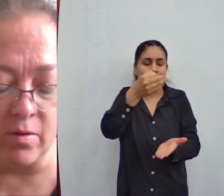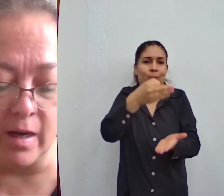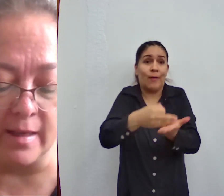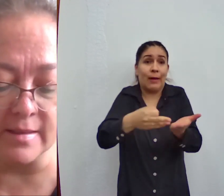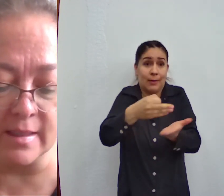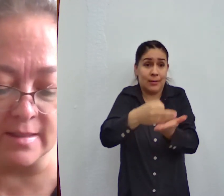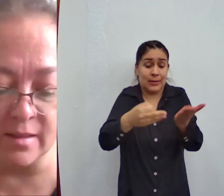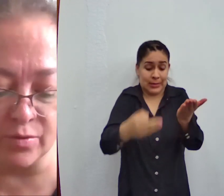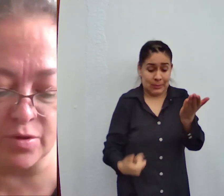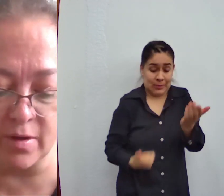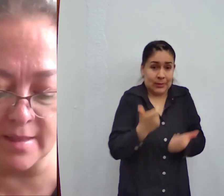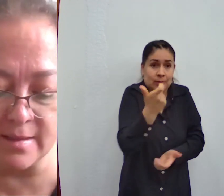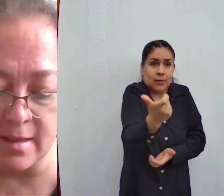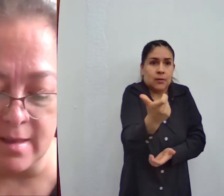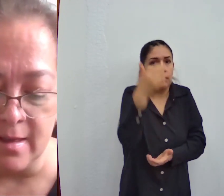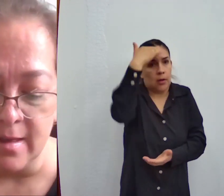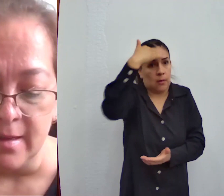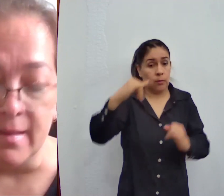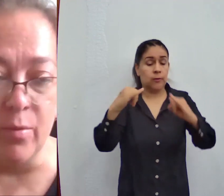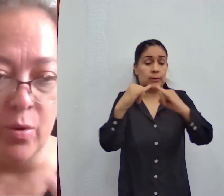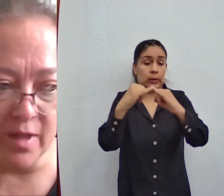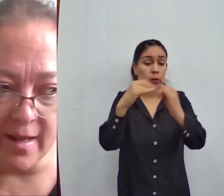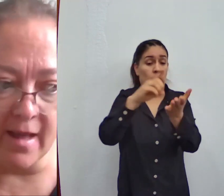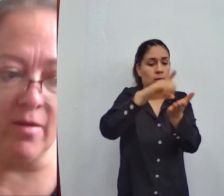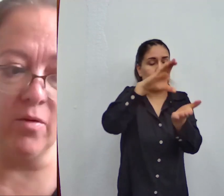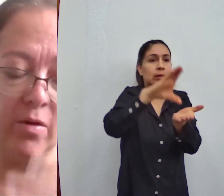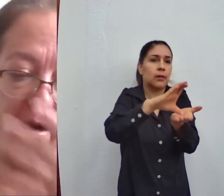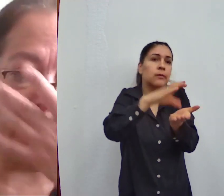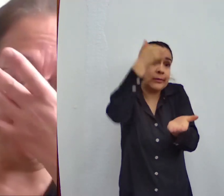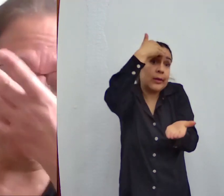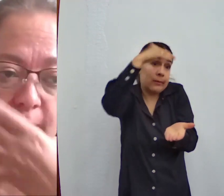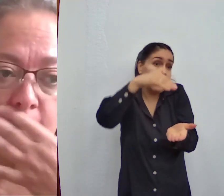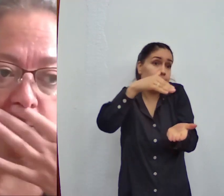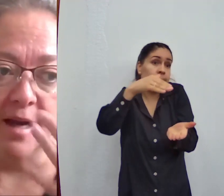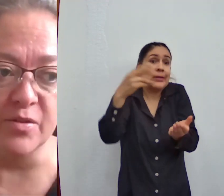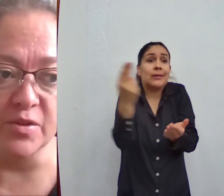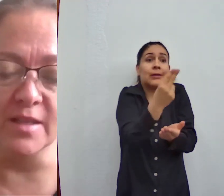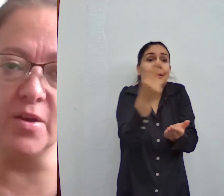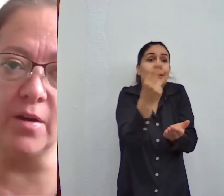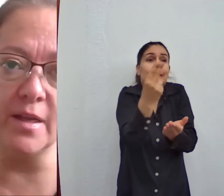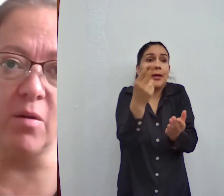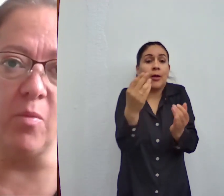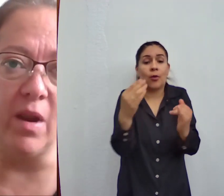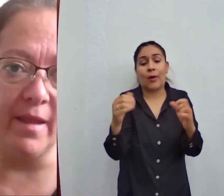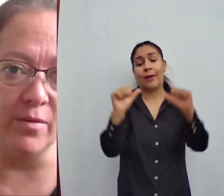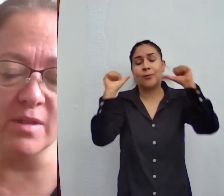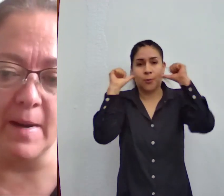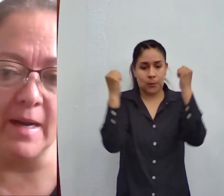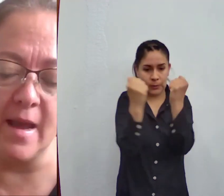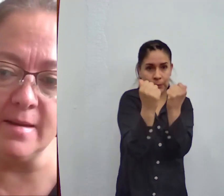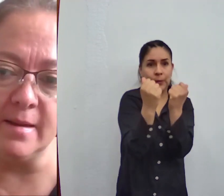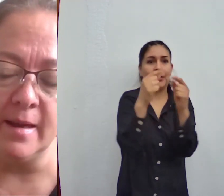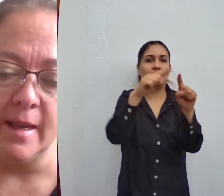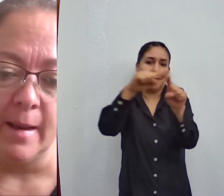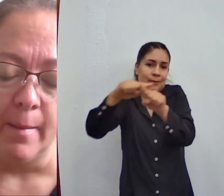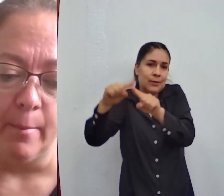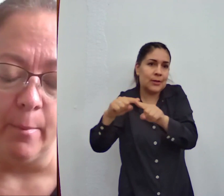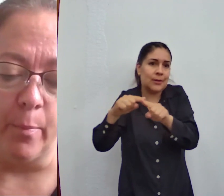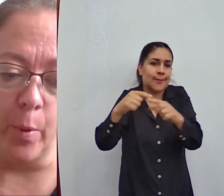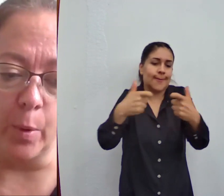la mano con las instituciones de voluntariado, con las asociaciones como la de Rosa